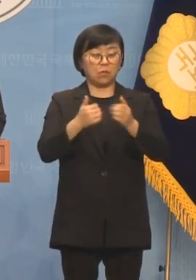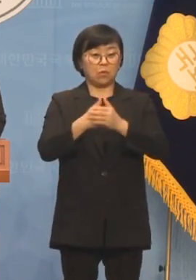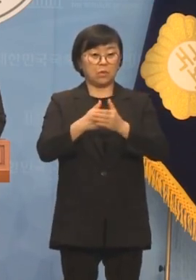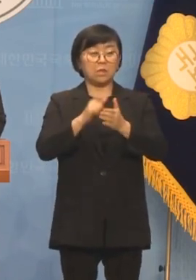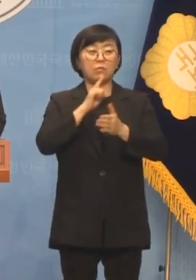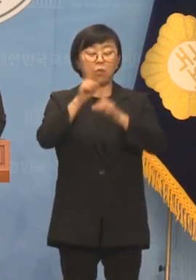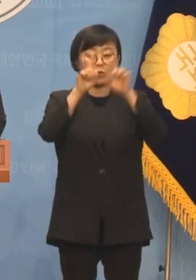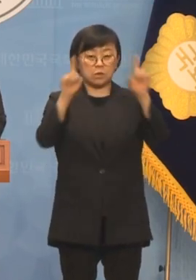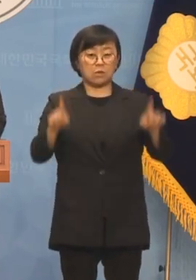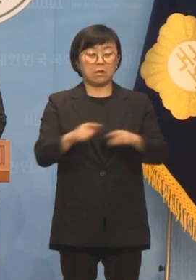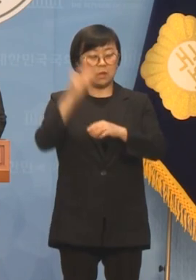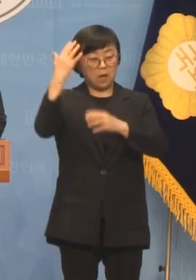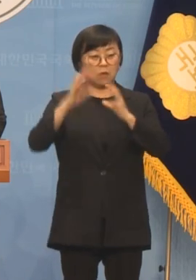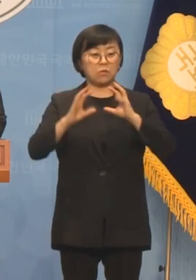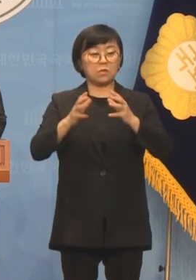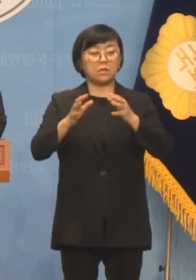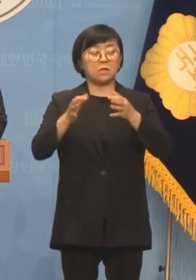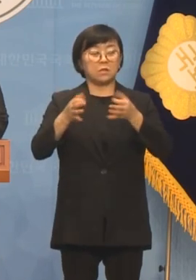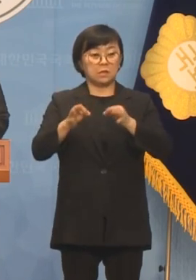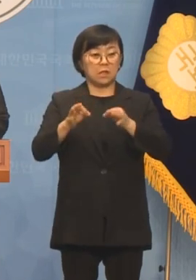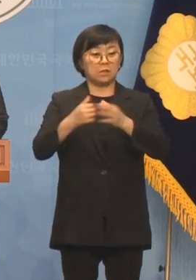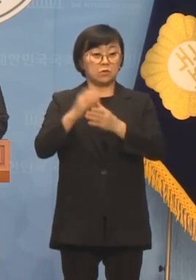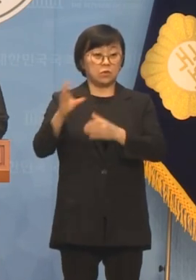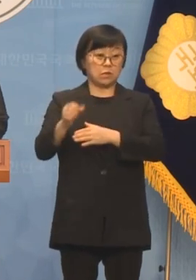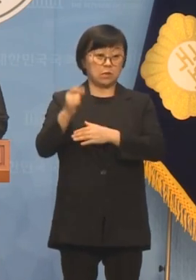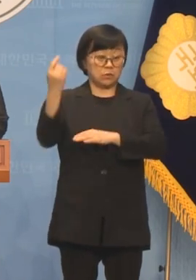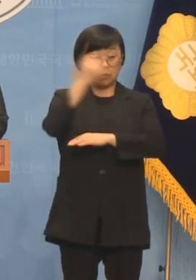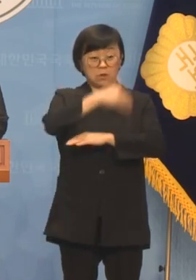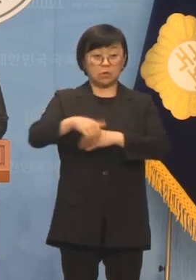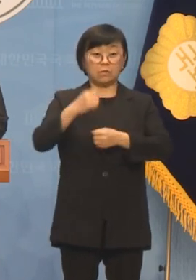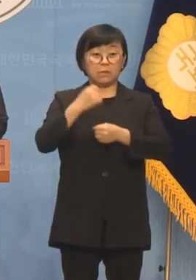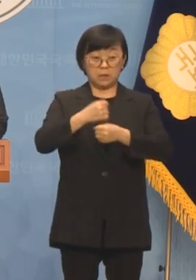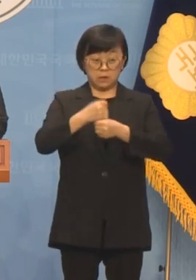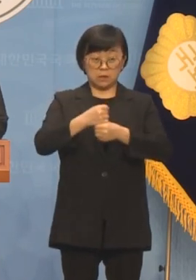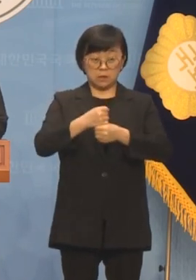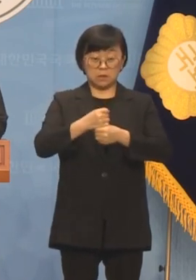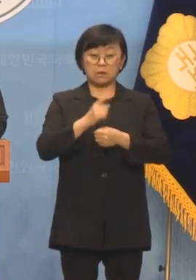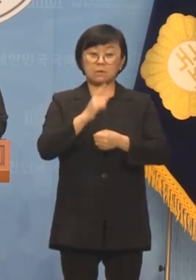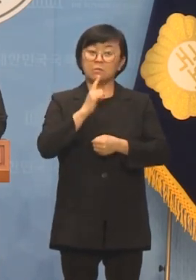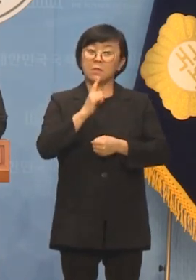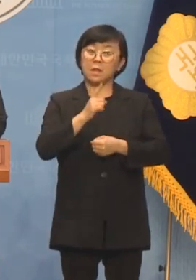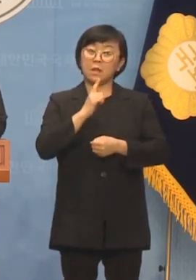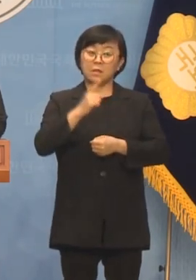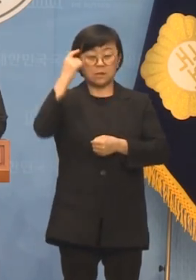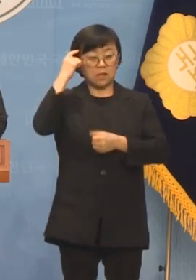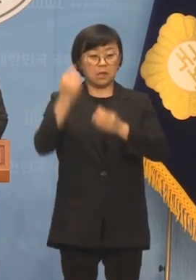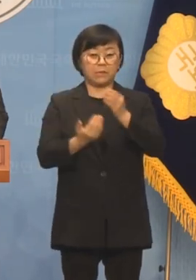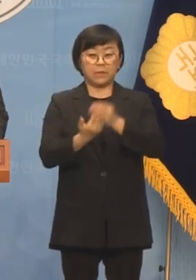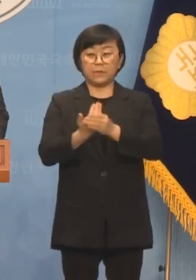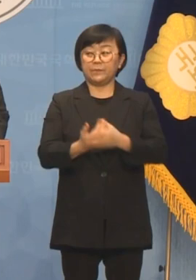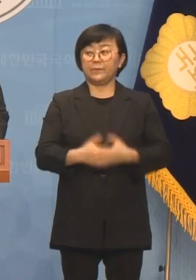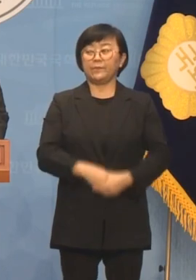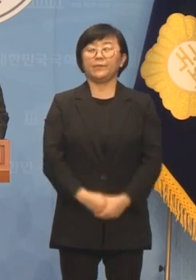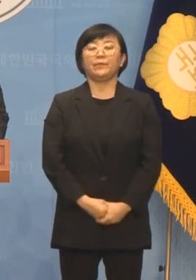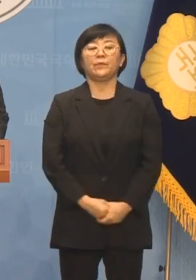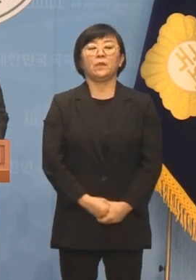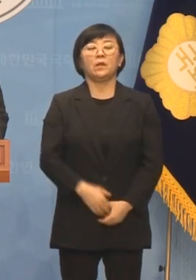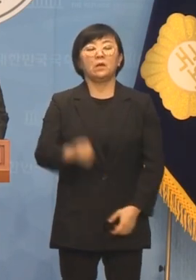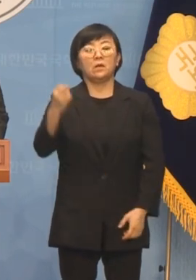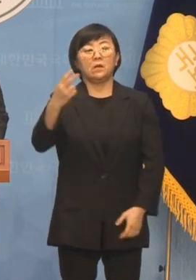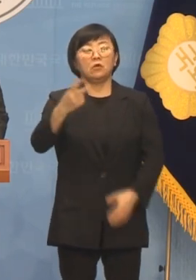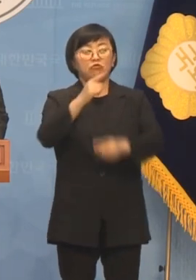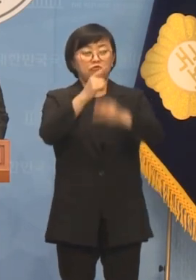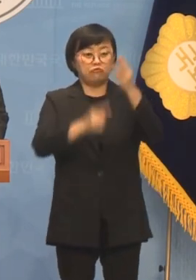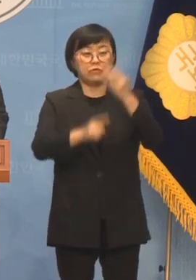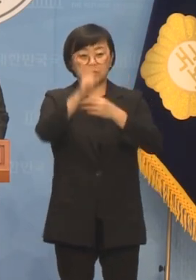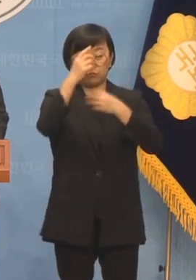보고서가 이창영 한국은행 총재로부터 기획되고 만들어진 것이 아닌가 생각이 됩니다. 또한